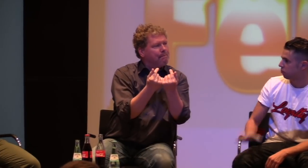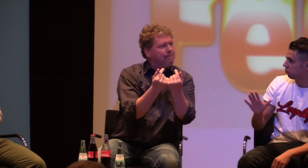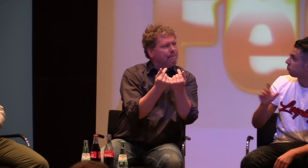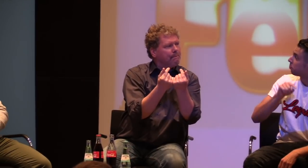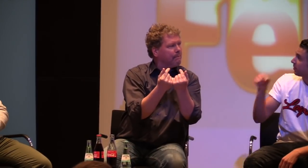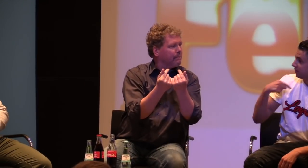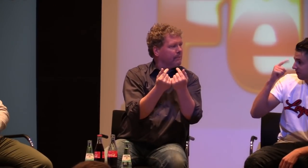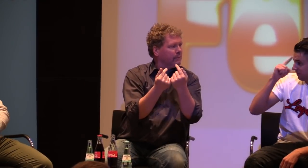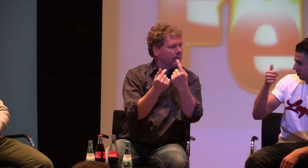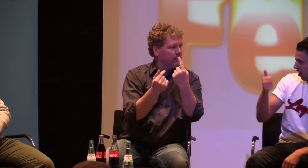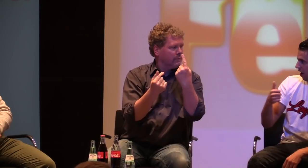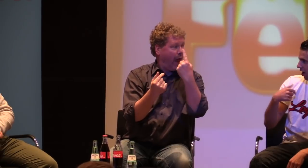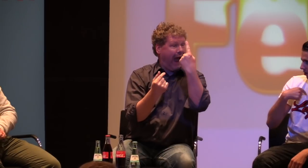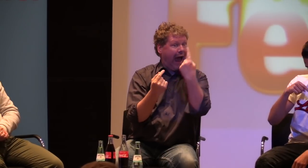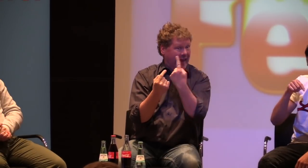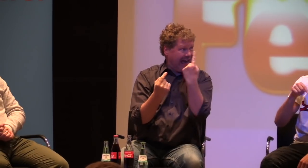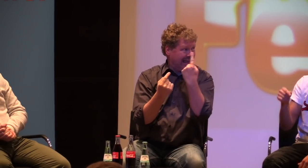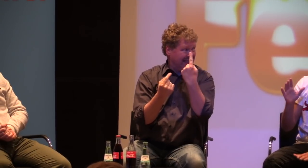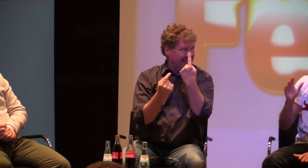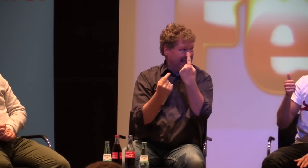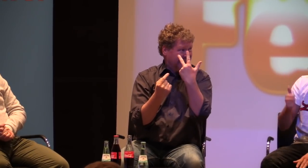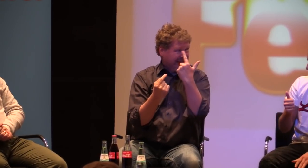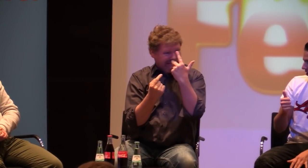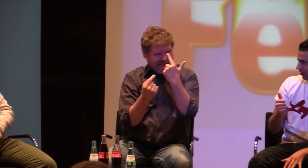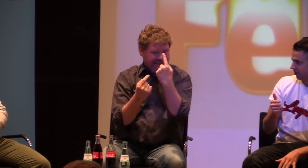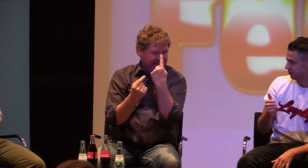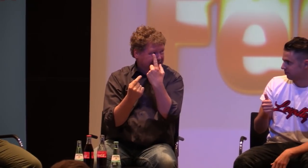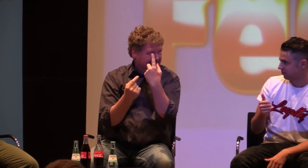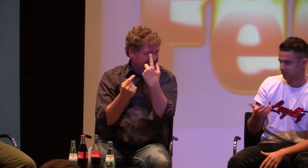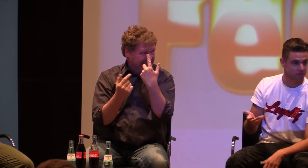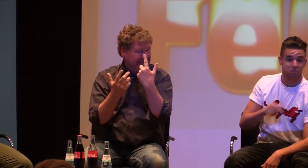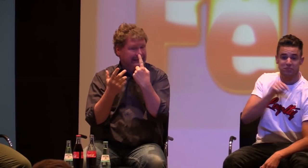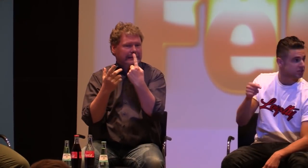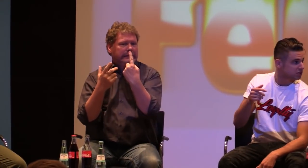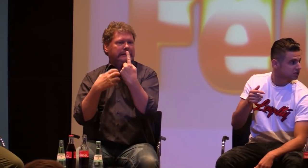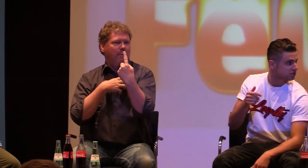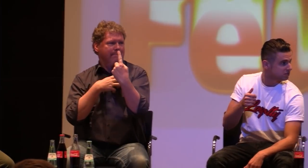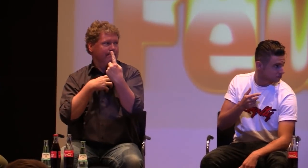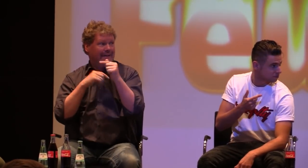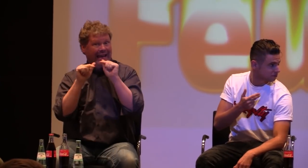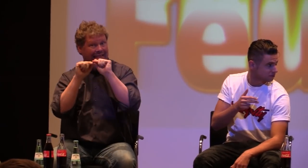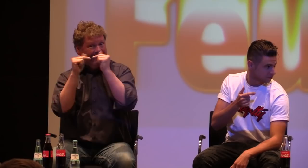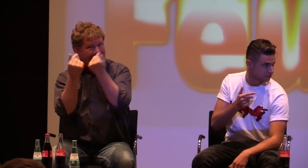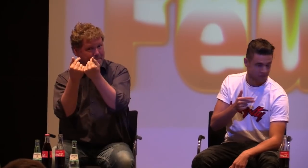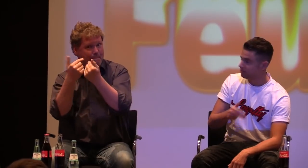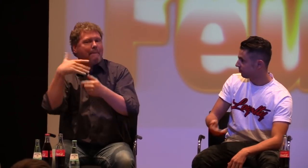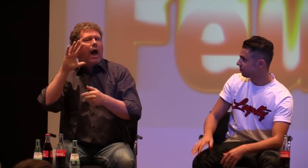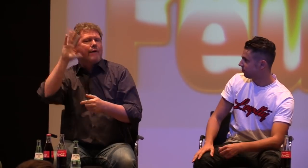Der Sandro, der jetzt gerade da war, ist der alleine oder hat er ein Team hinter sich? Soweit ich weiß, macht er das alleine. Ja, so zwei, drei hat er hinter